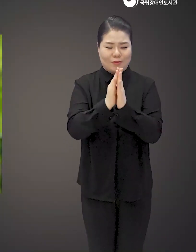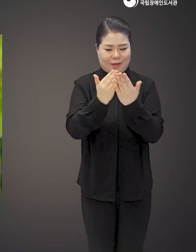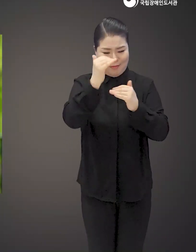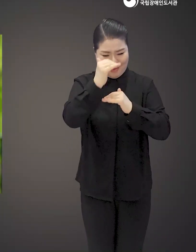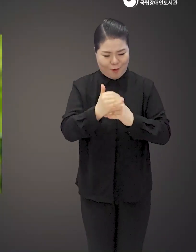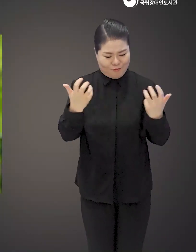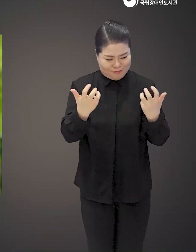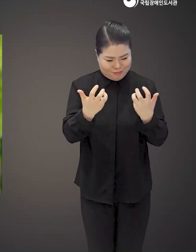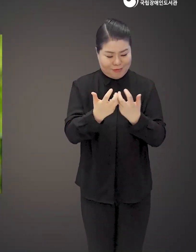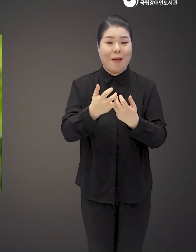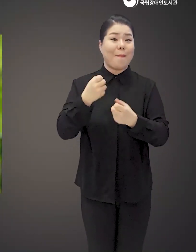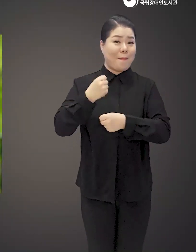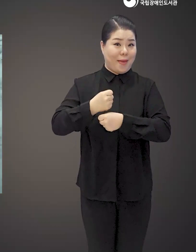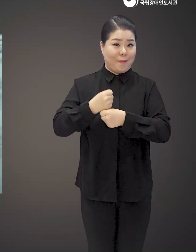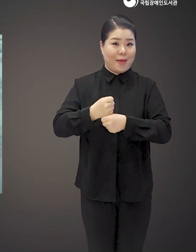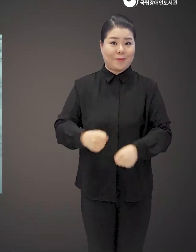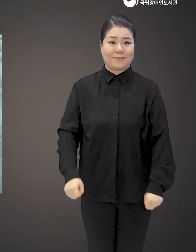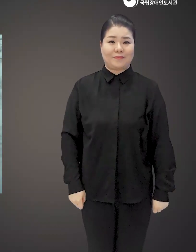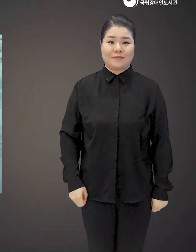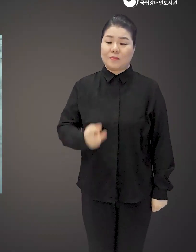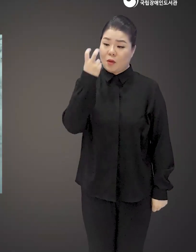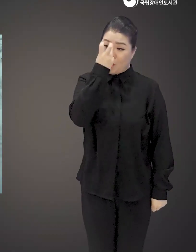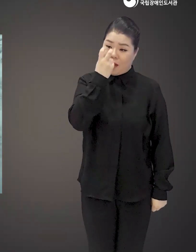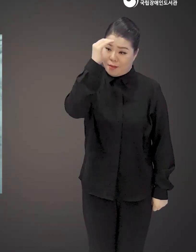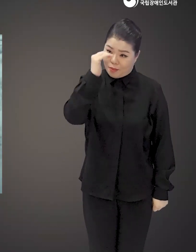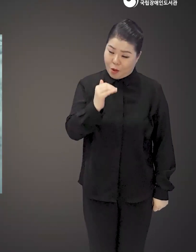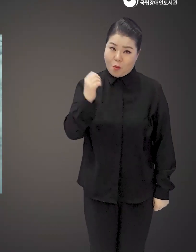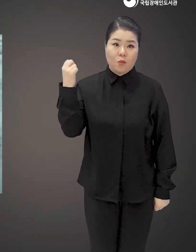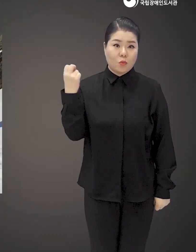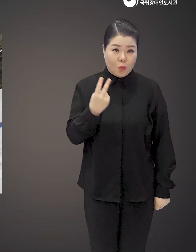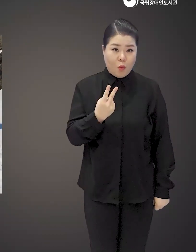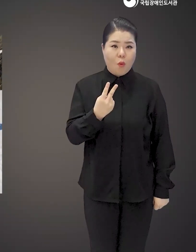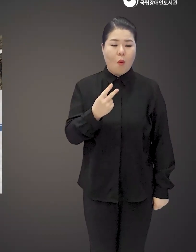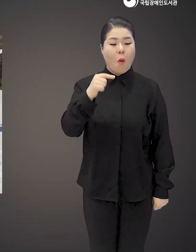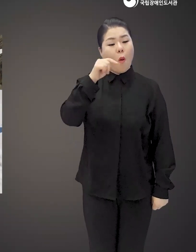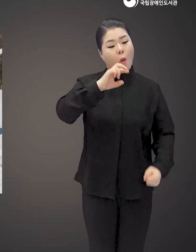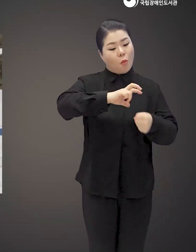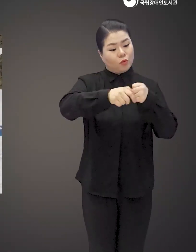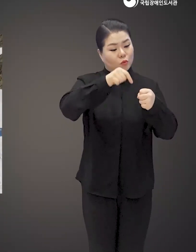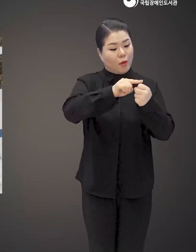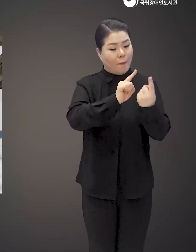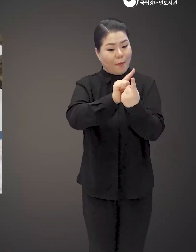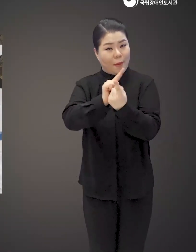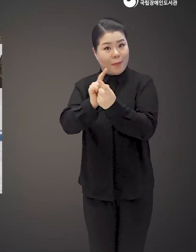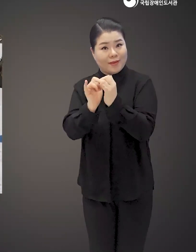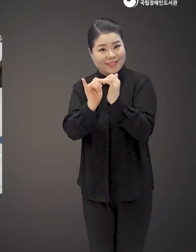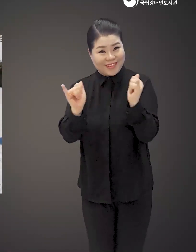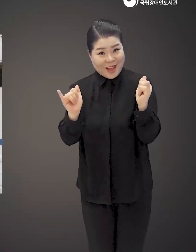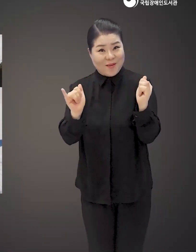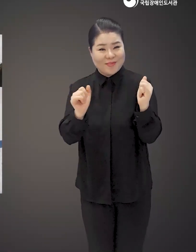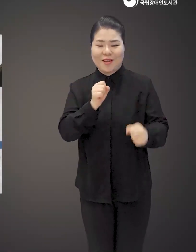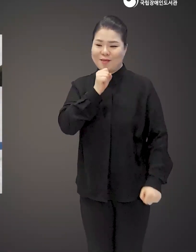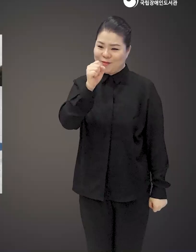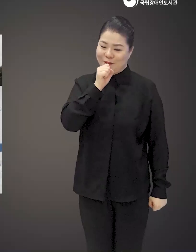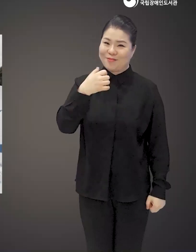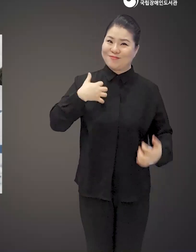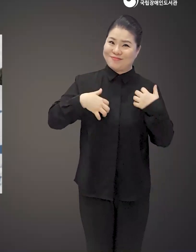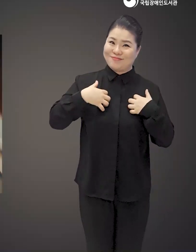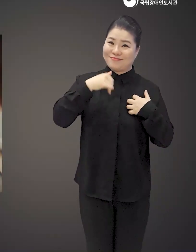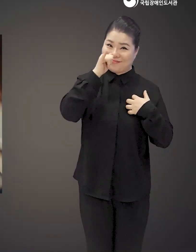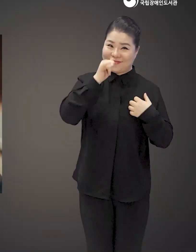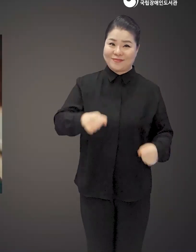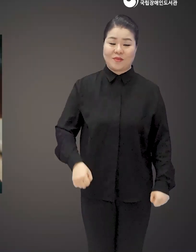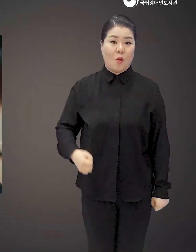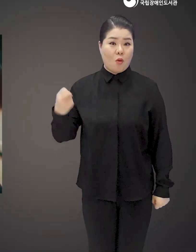내용이 가득합니다. 특히 관찰한 내용 외에도 북극 현지에서 만난 사람들의 인터뷰도